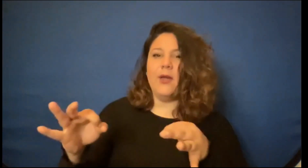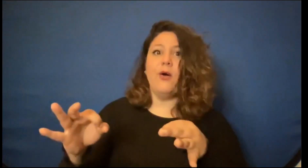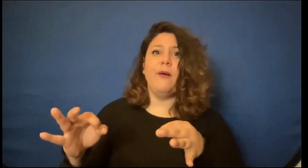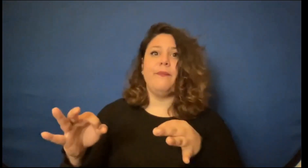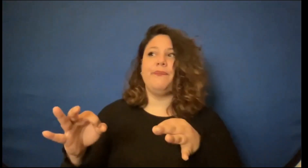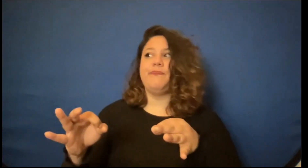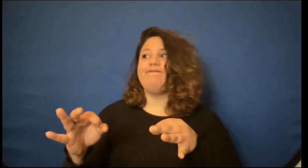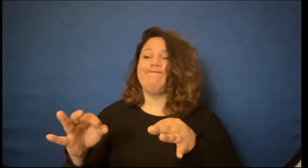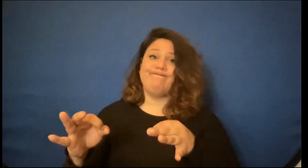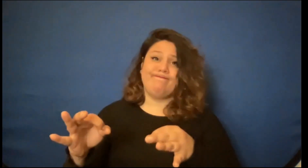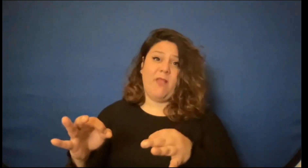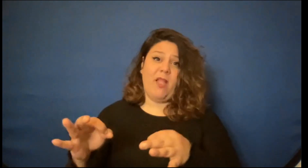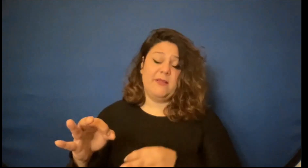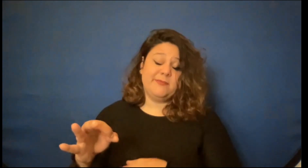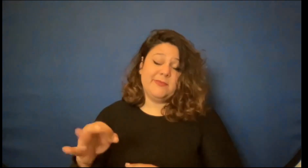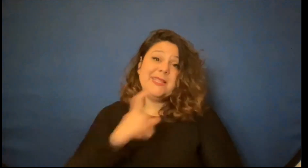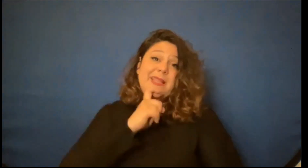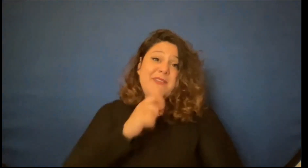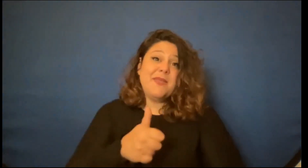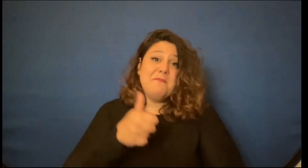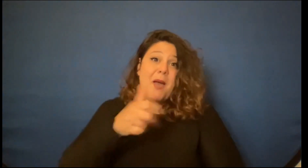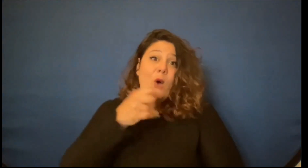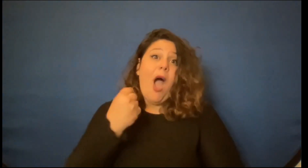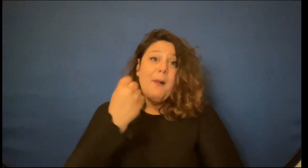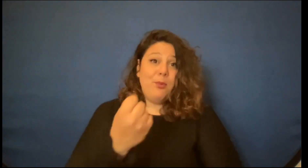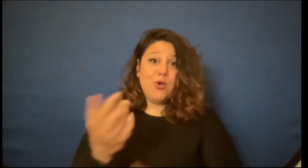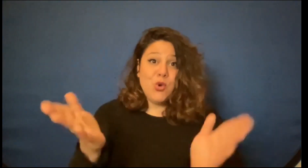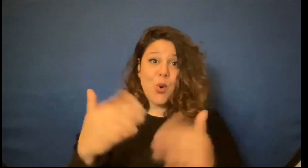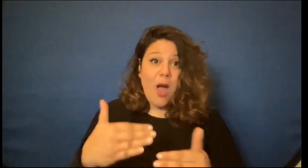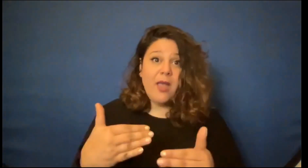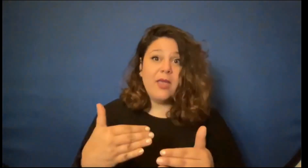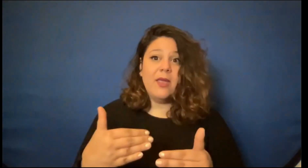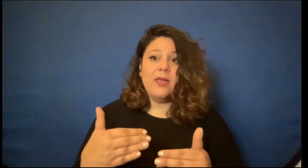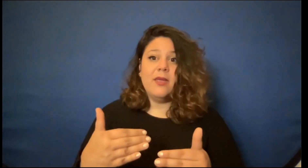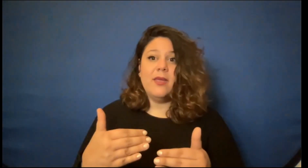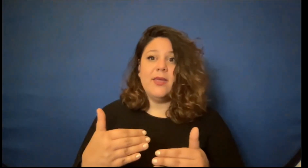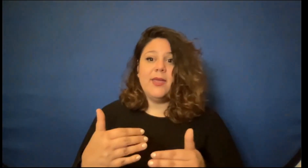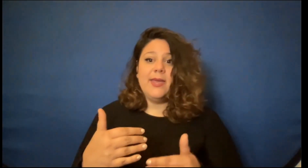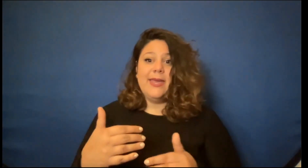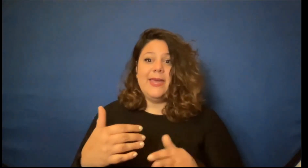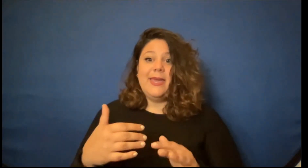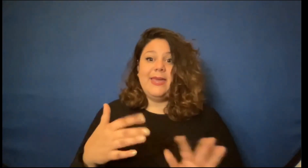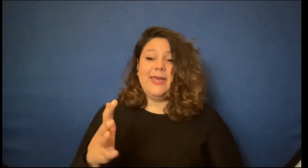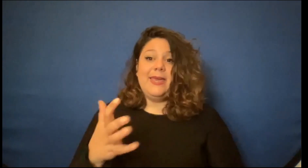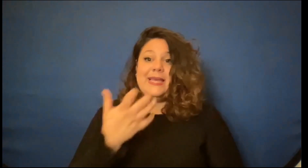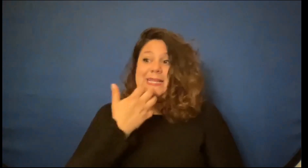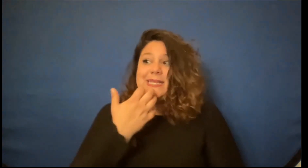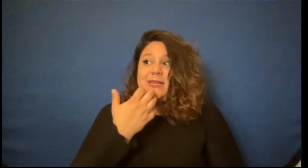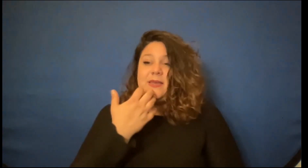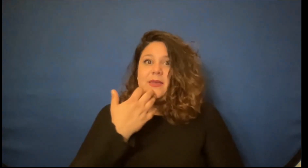dificultades porque no tiene apoyo de ningún tipo, y si le ocurre, que probablemente le ocurra algo